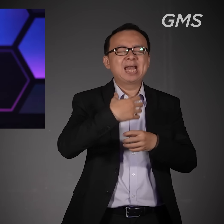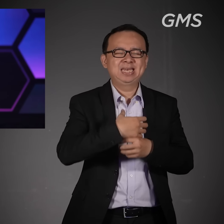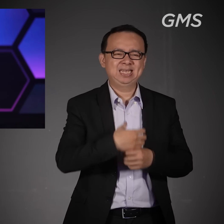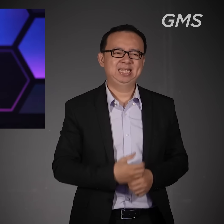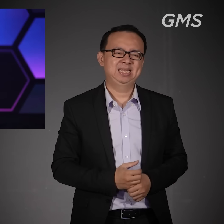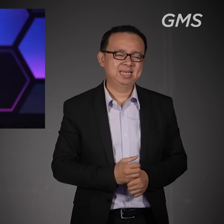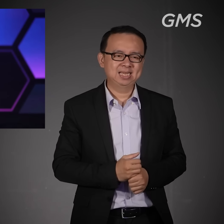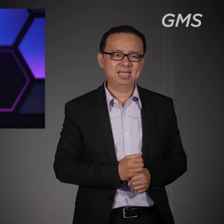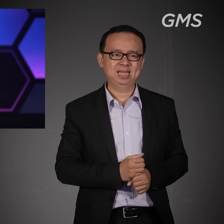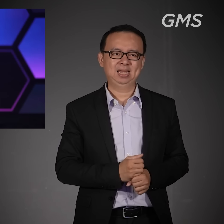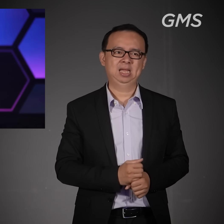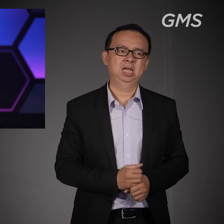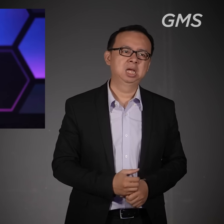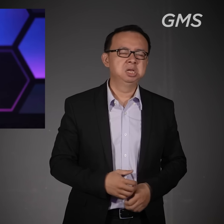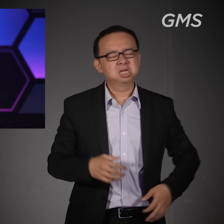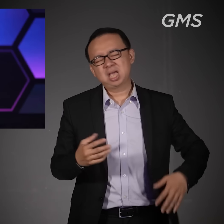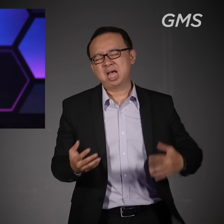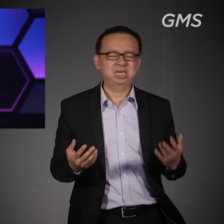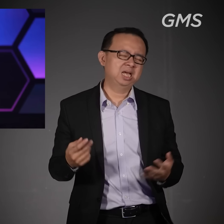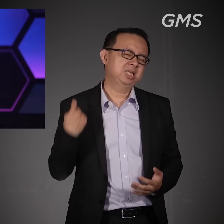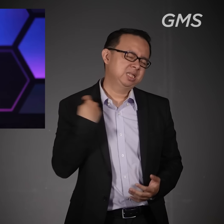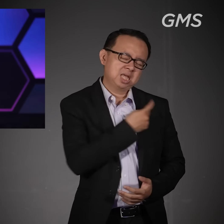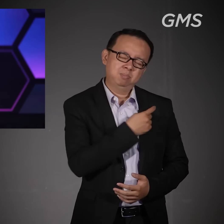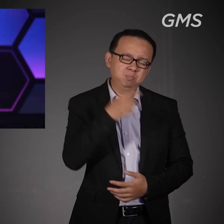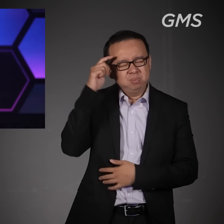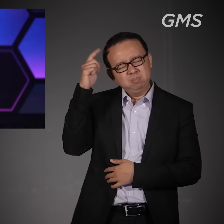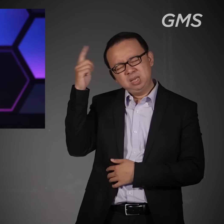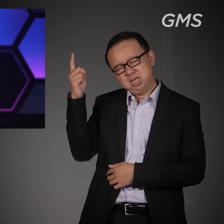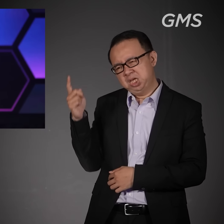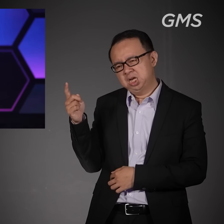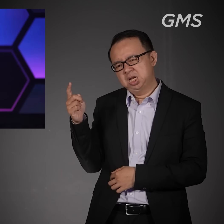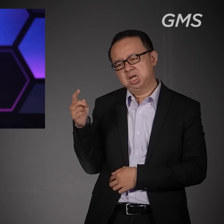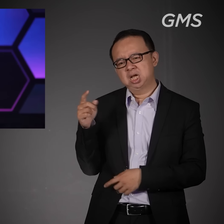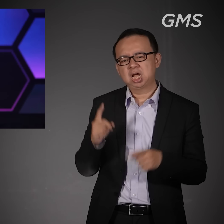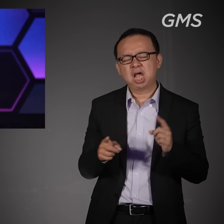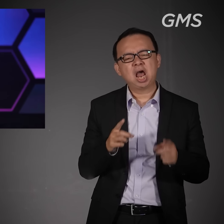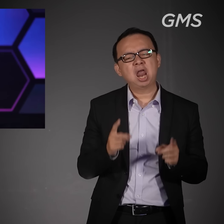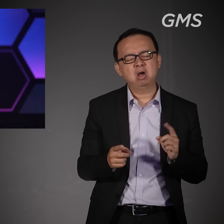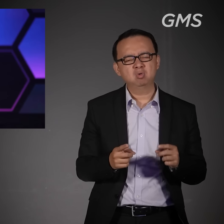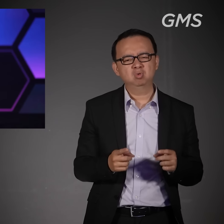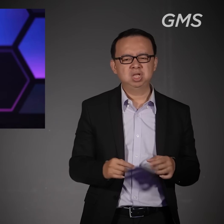Kita kadang-kadang memikirkan takut nanti kalau kita onsite datang ke gereja nanti tertular virus